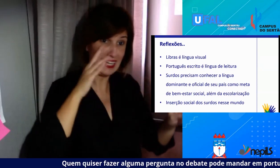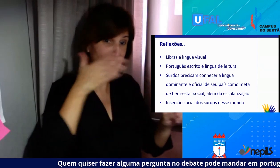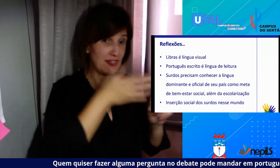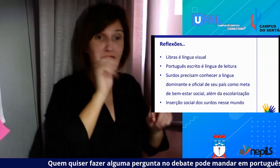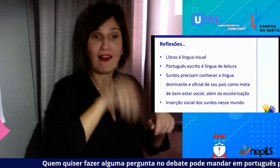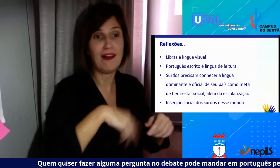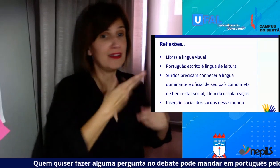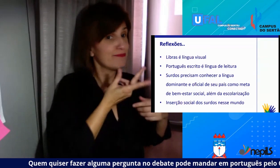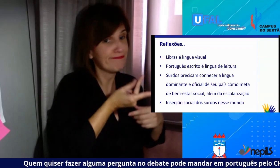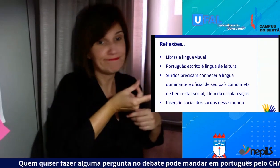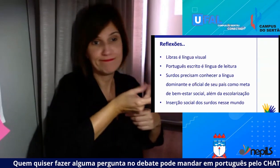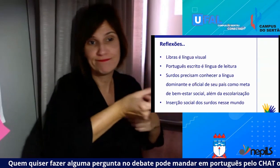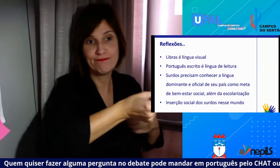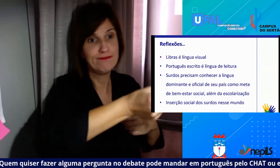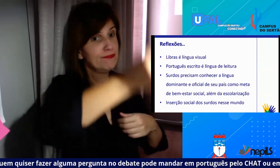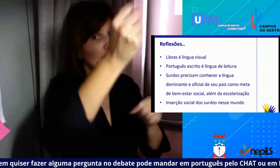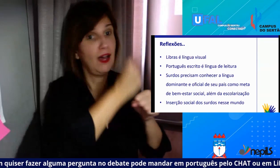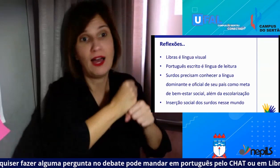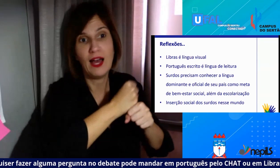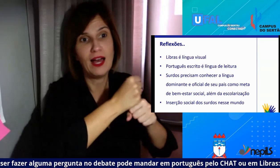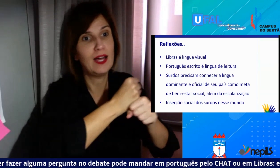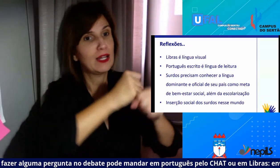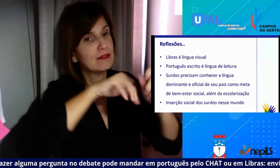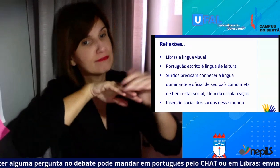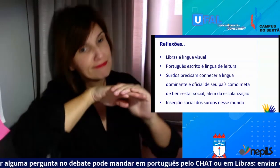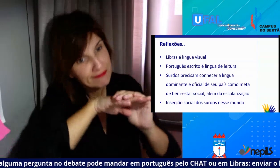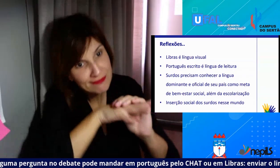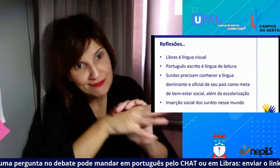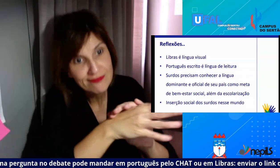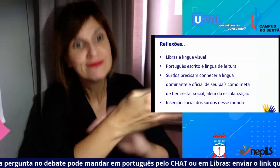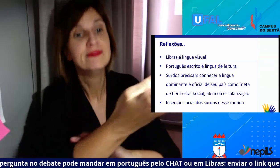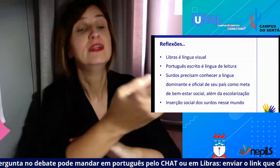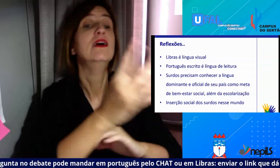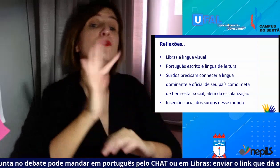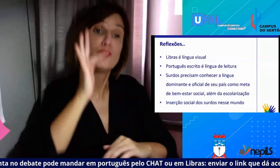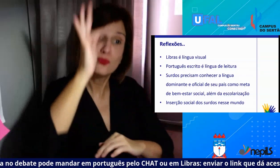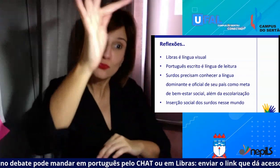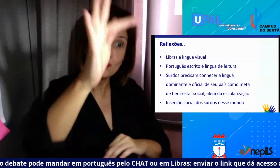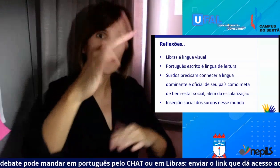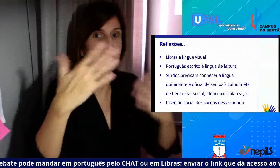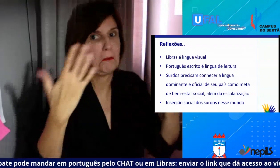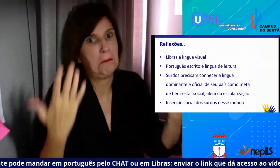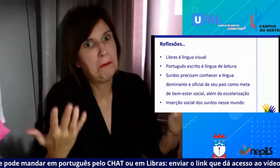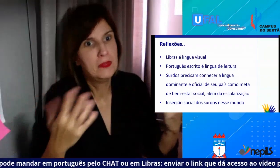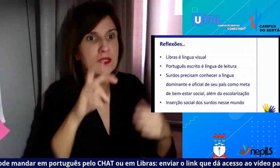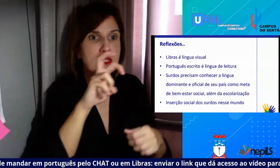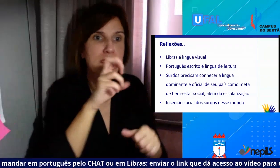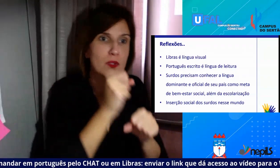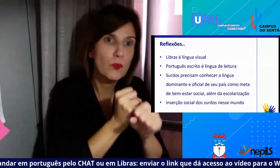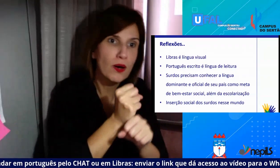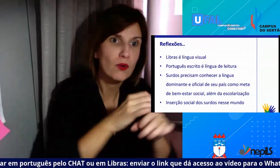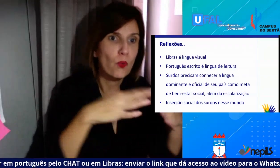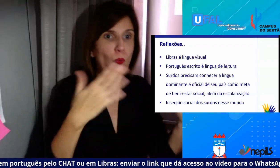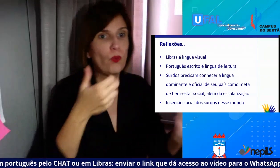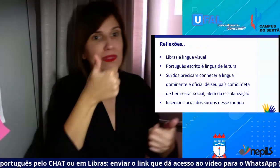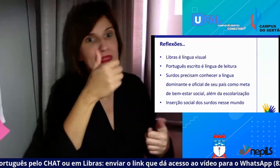de um trabalho dentro dessas escolas bilíngues. Então, o trabalho do documento